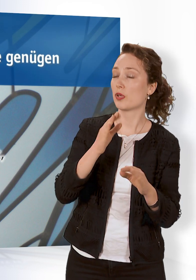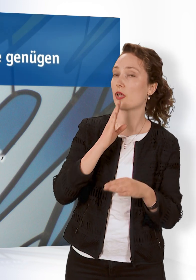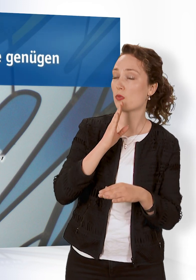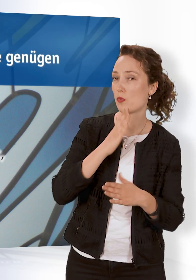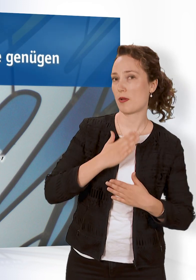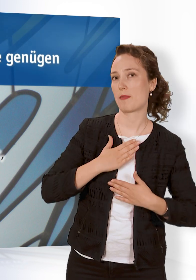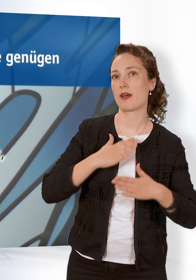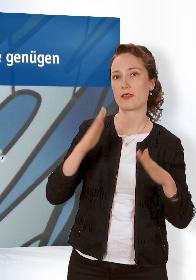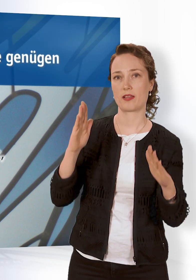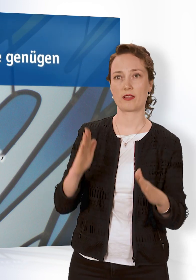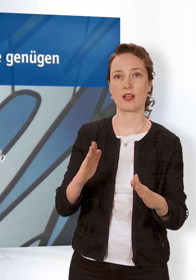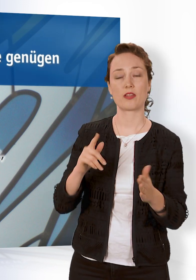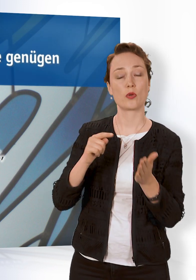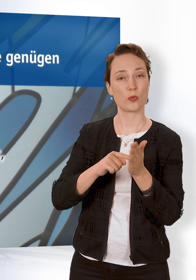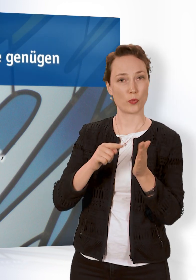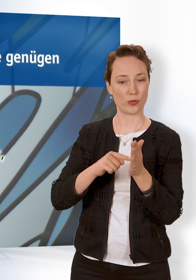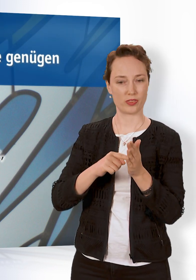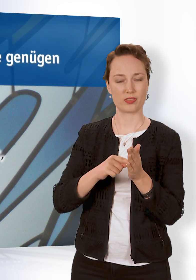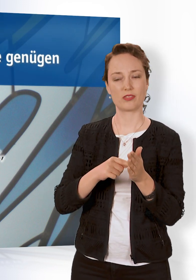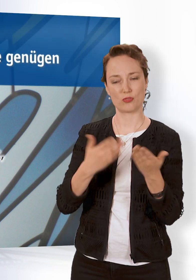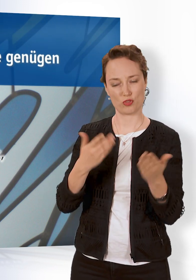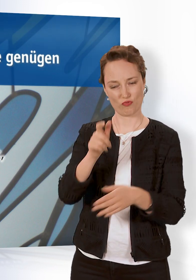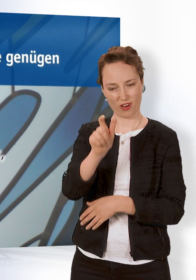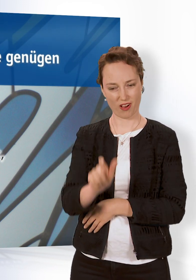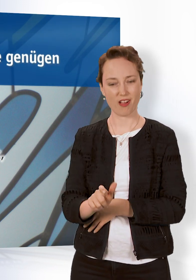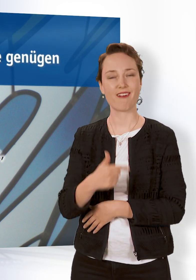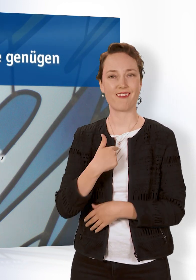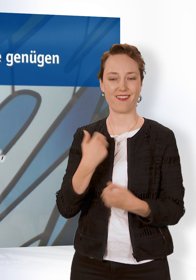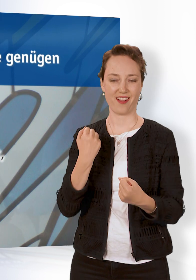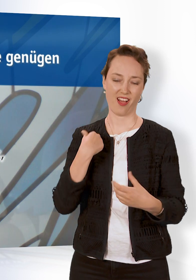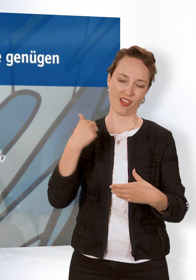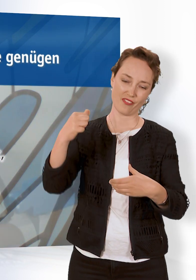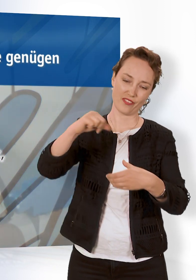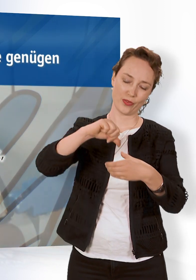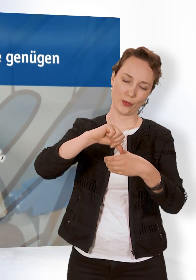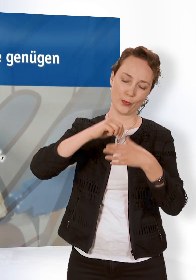Meine Kraft ist in den Schwachen mächtig und